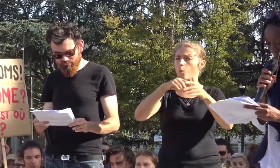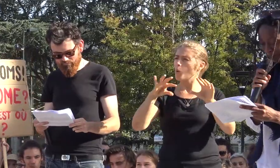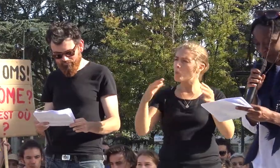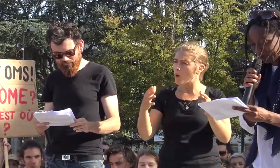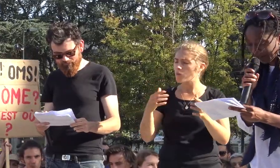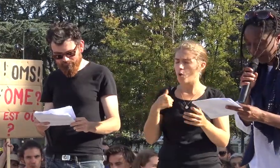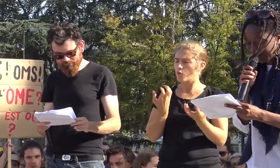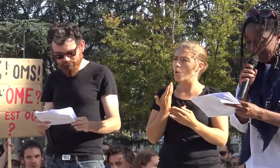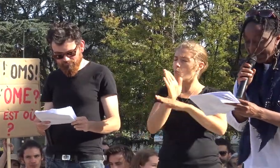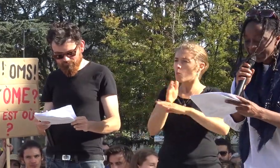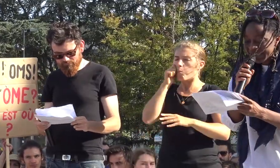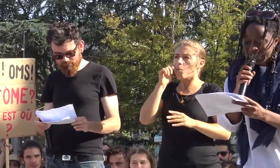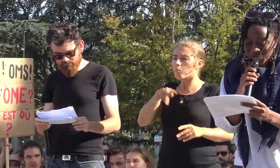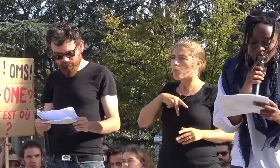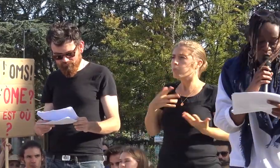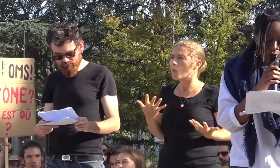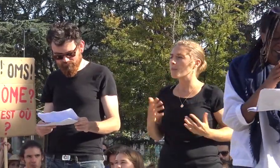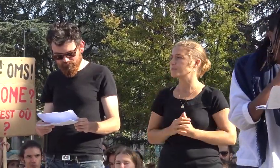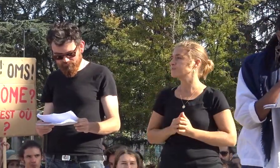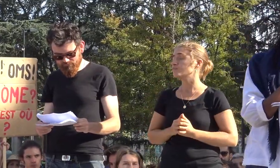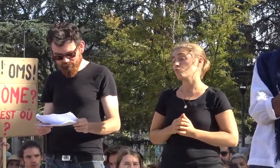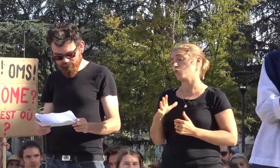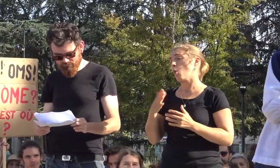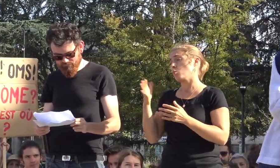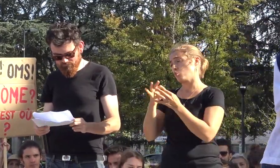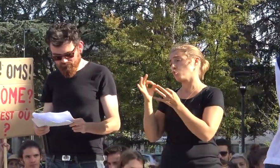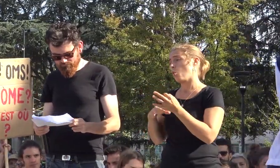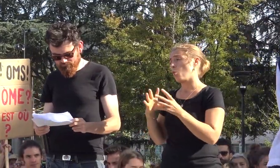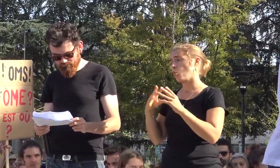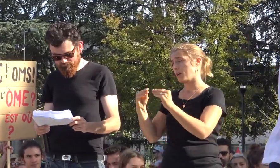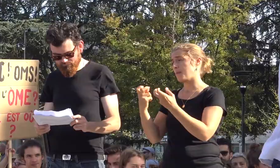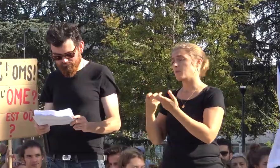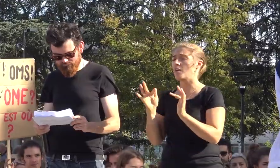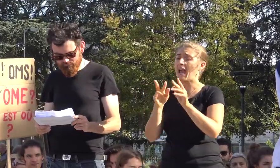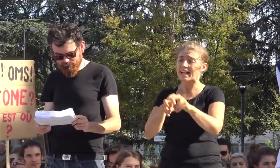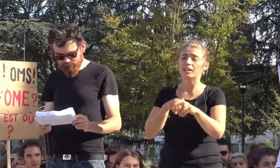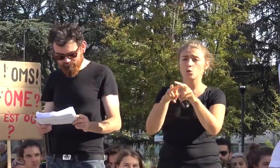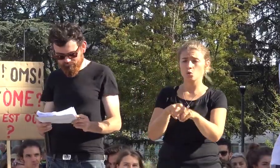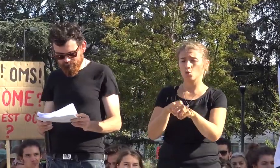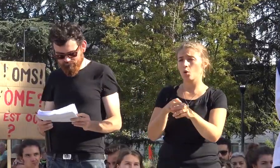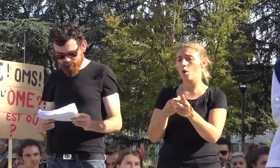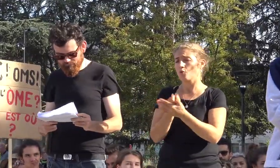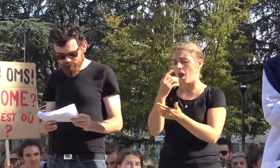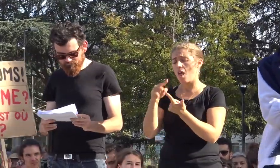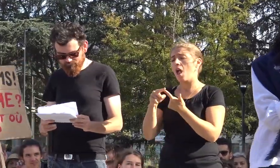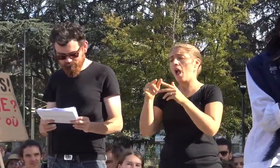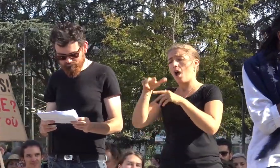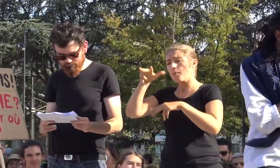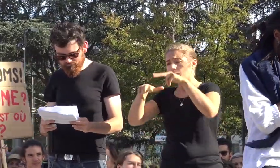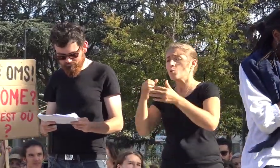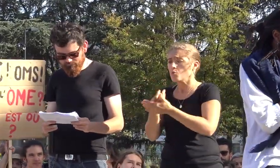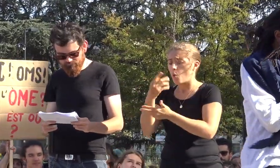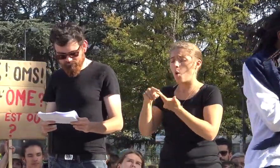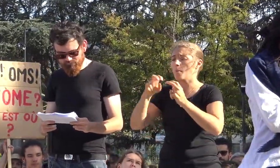monde. Il existe également de nombreuses alternatives concrètes en termes d'agriculture, d'habitat, de